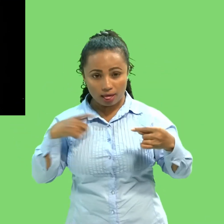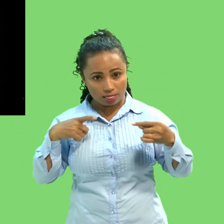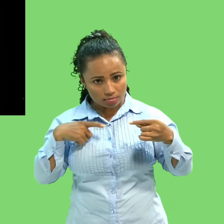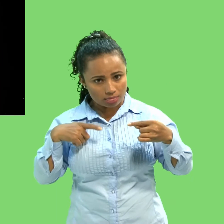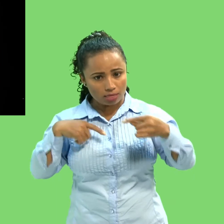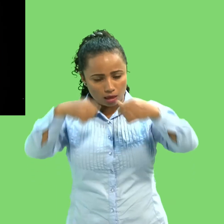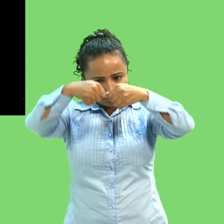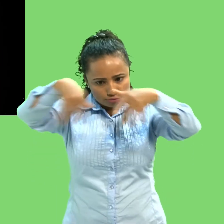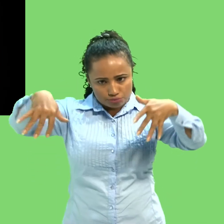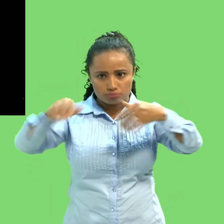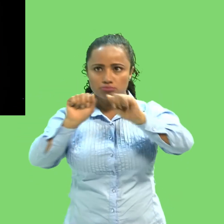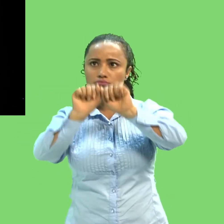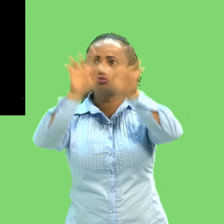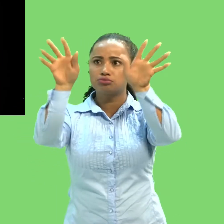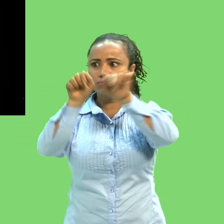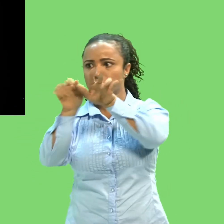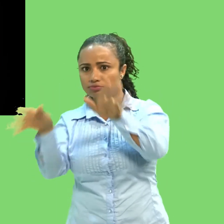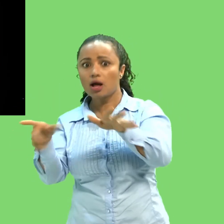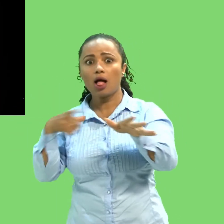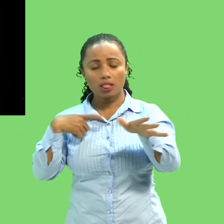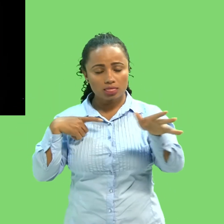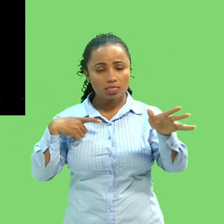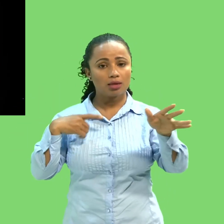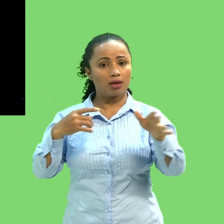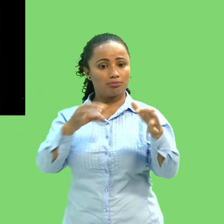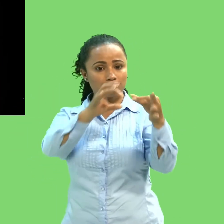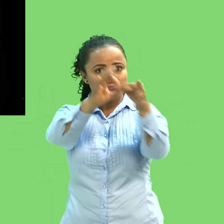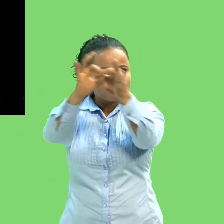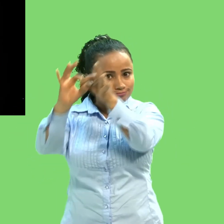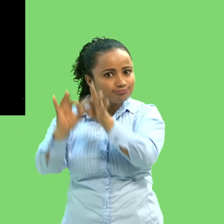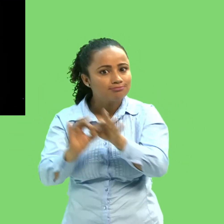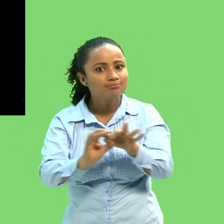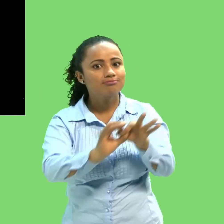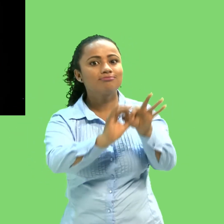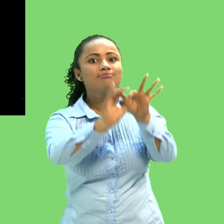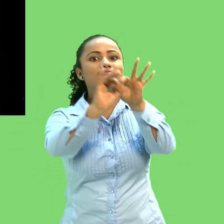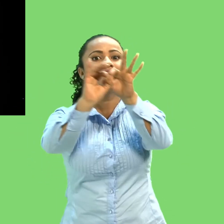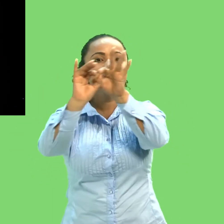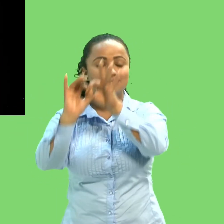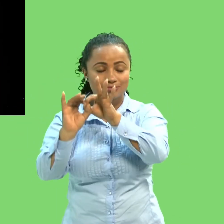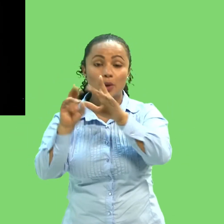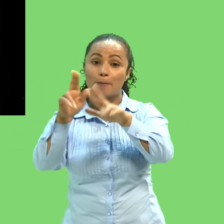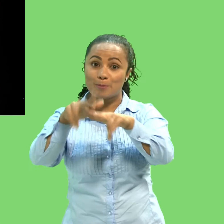para a gente a postura inter, multi,